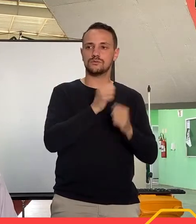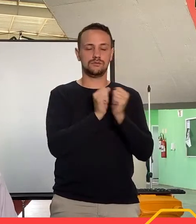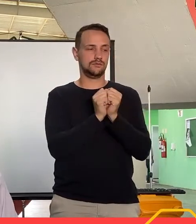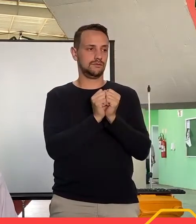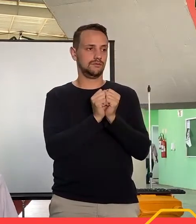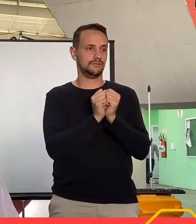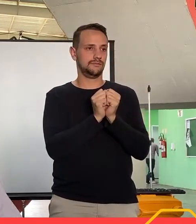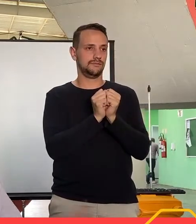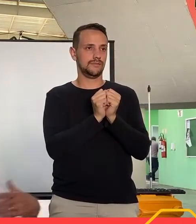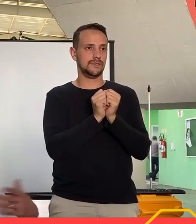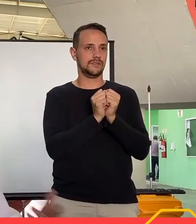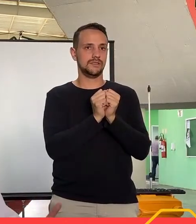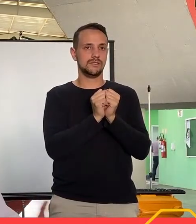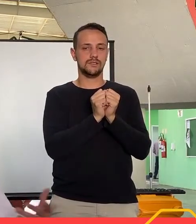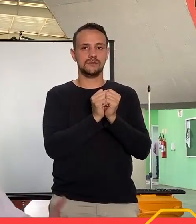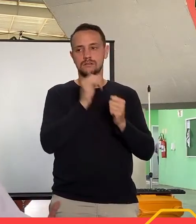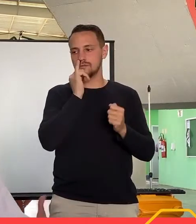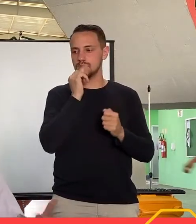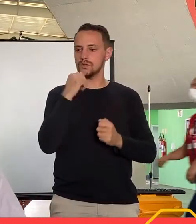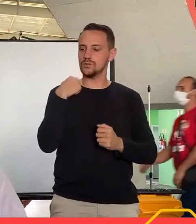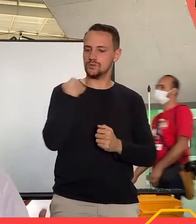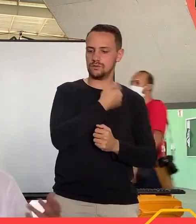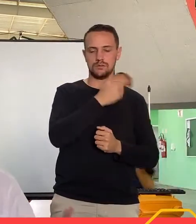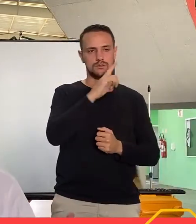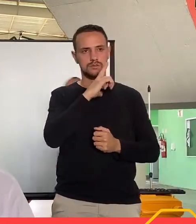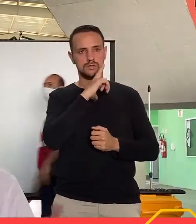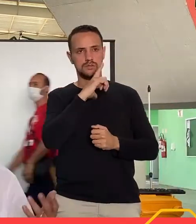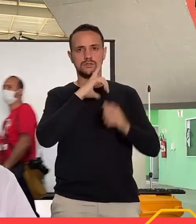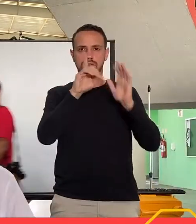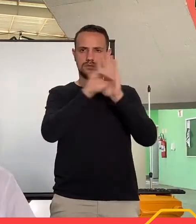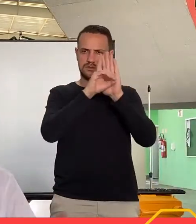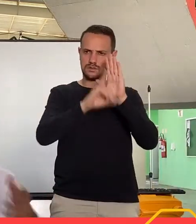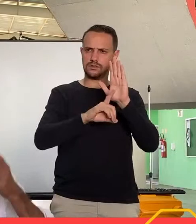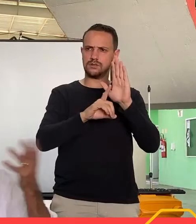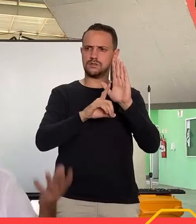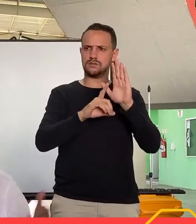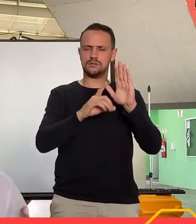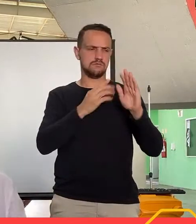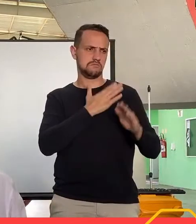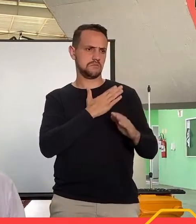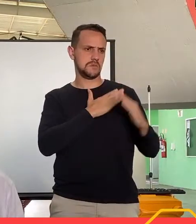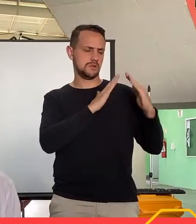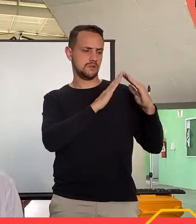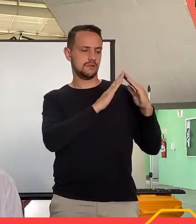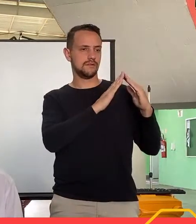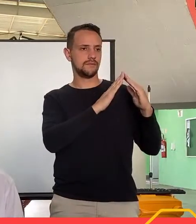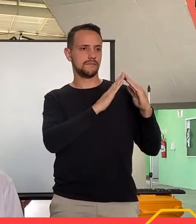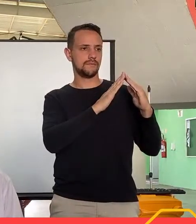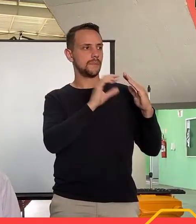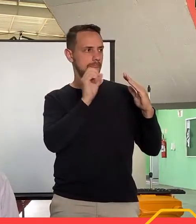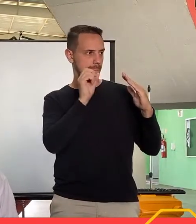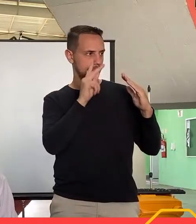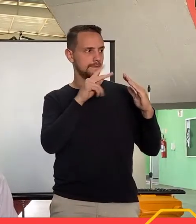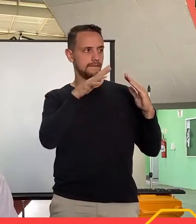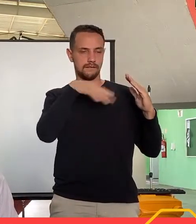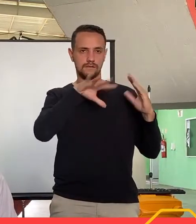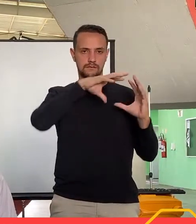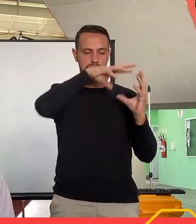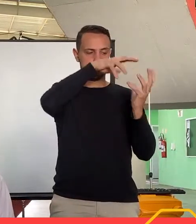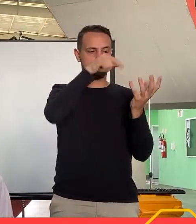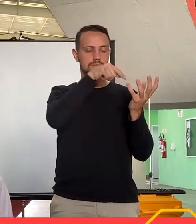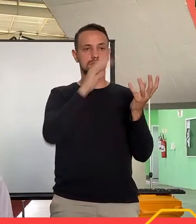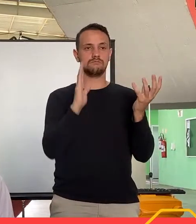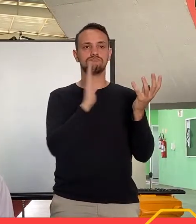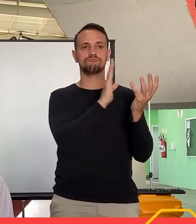radar. Nós temos o direito de fazer com a nossa casa, tá, essa morada que é o